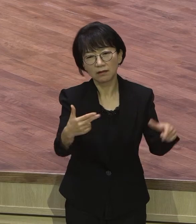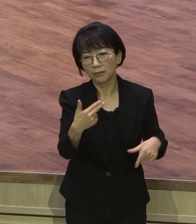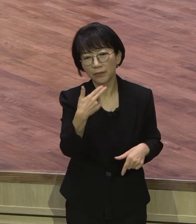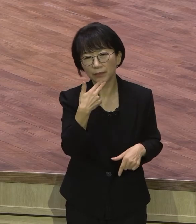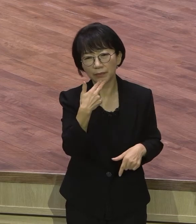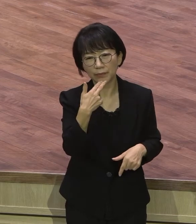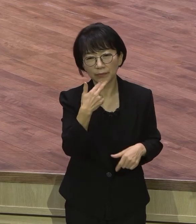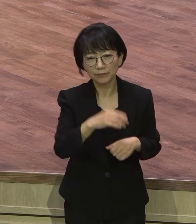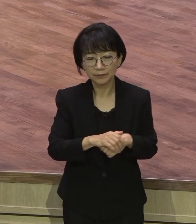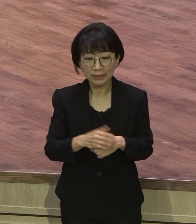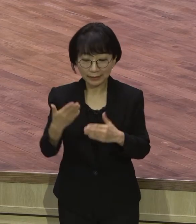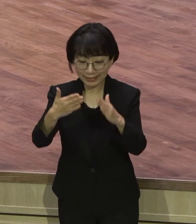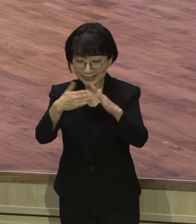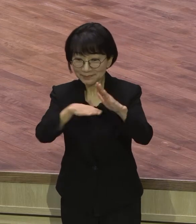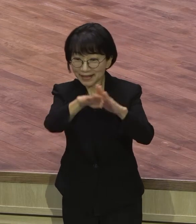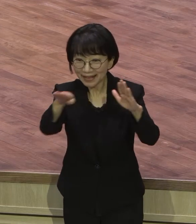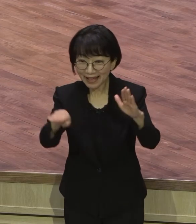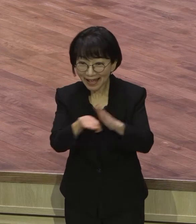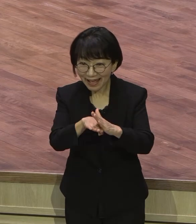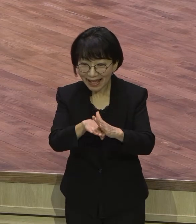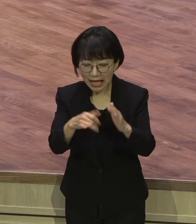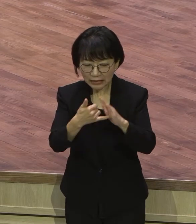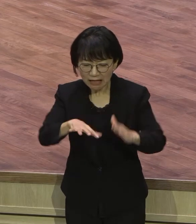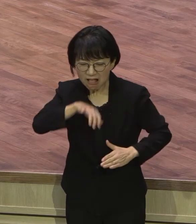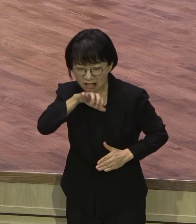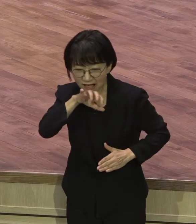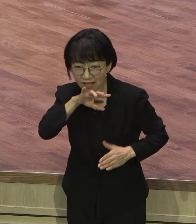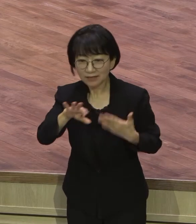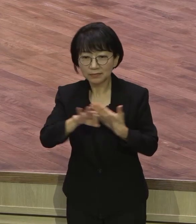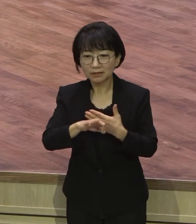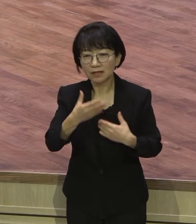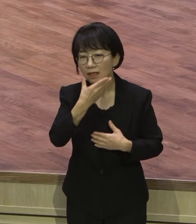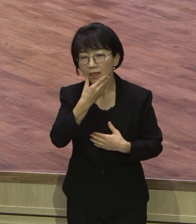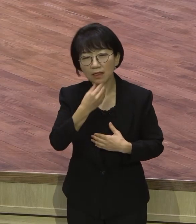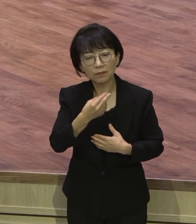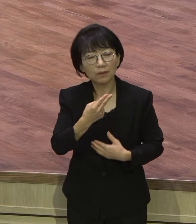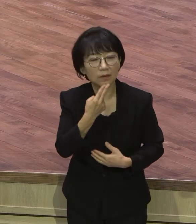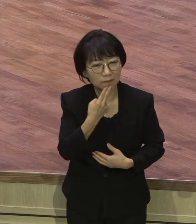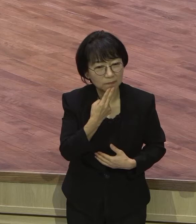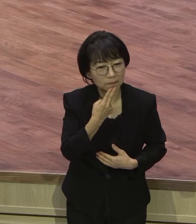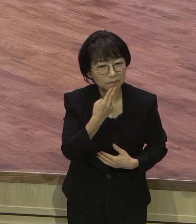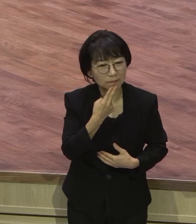불평하고 불만하는 가정은 행복이 없습니다. 축복이 없습니다.